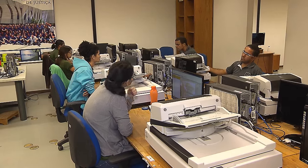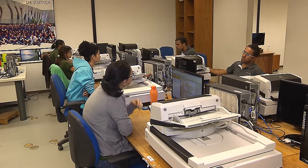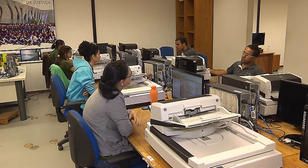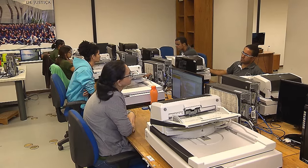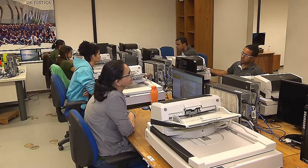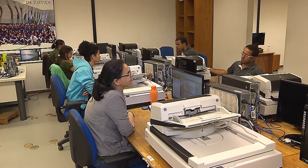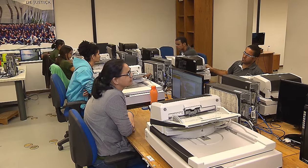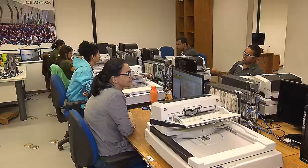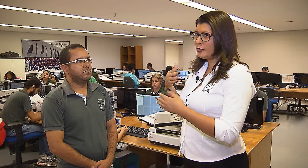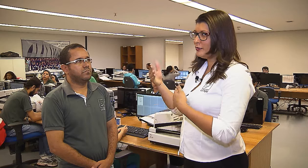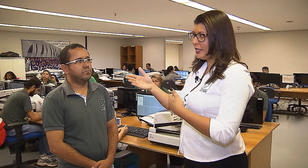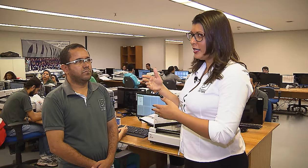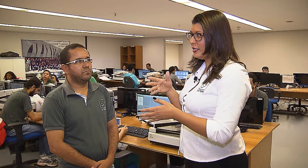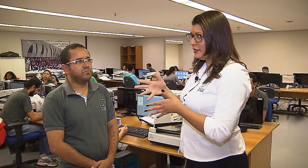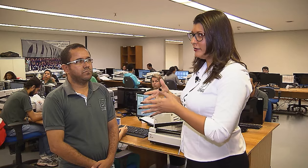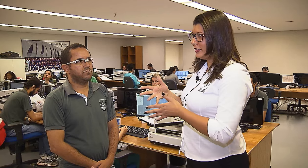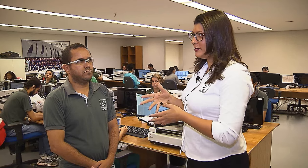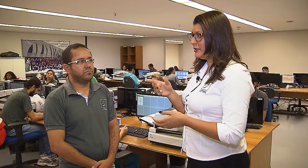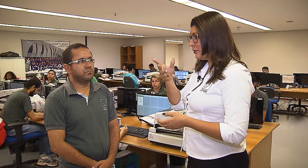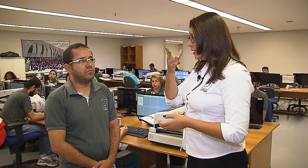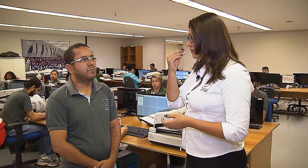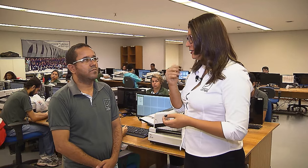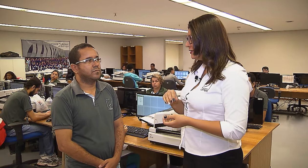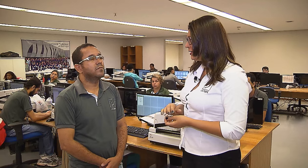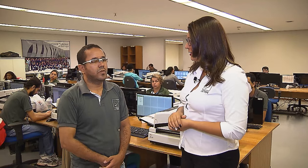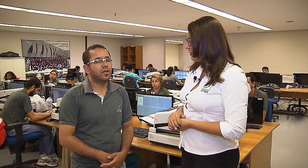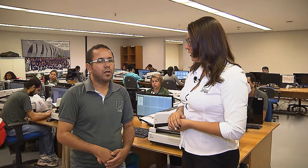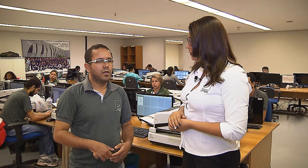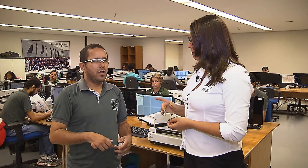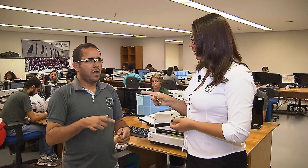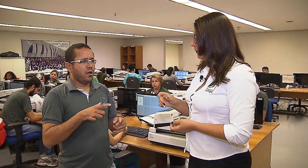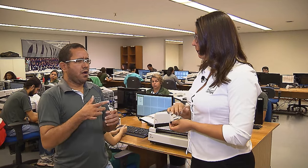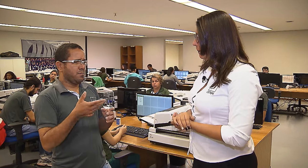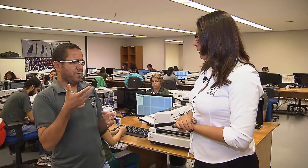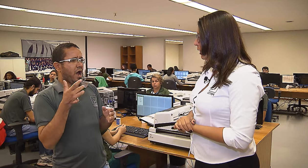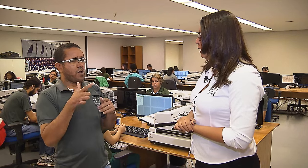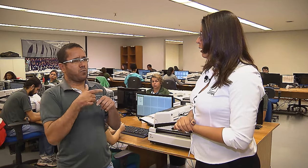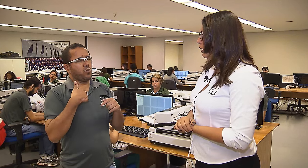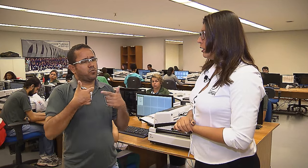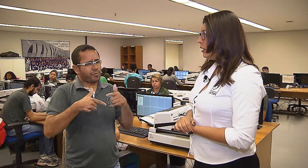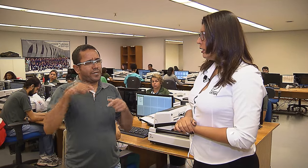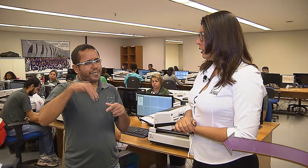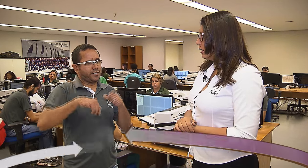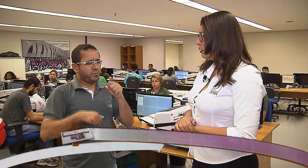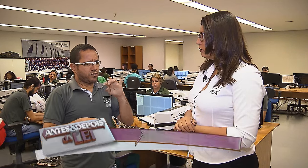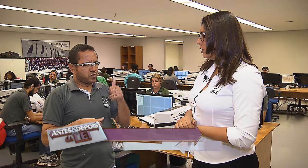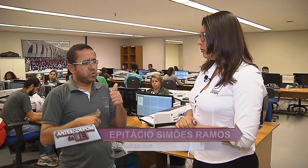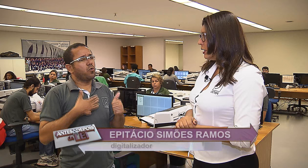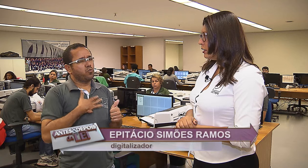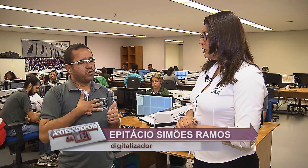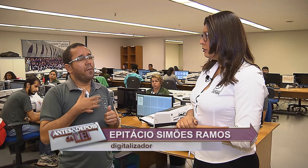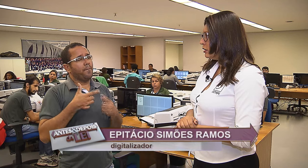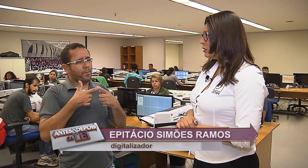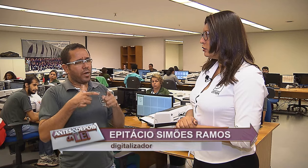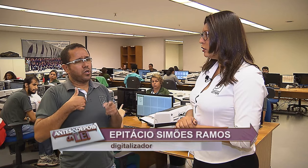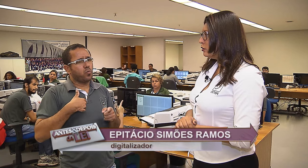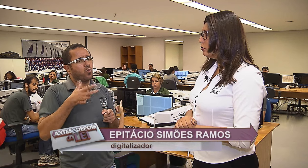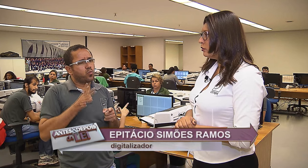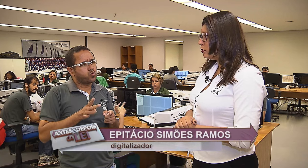que procurava. Quem nos ajuda na tradução da entrevista é a supervisora dele, Elisângela. Um trabalho aqui no STJ,